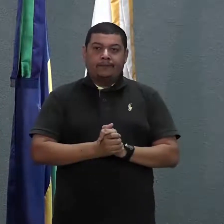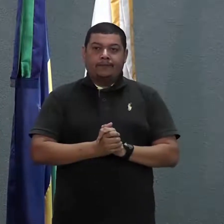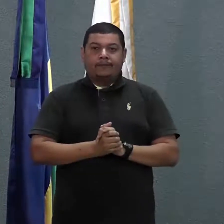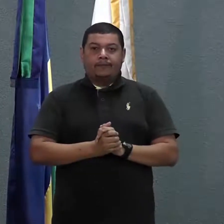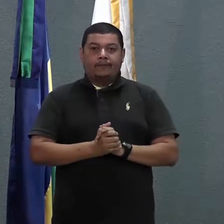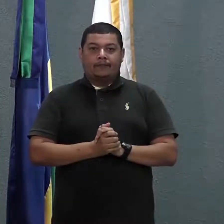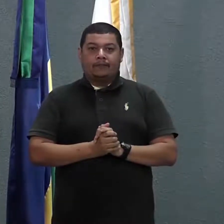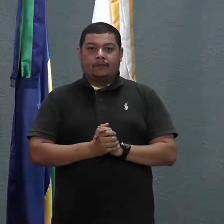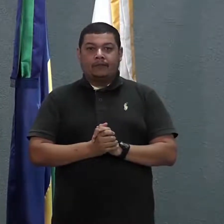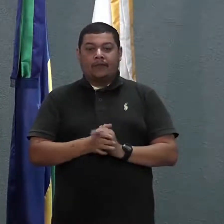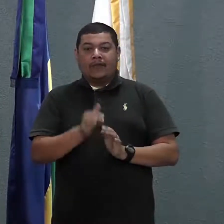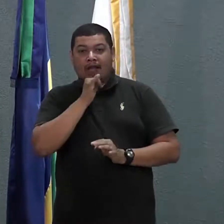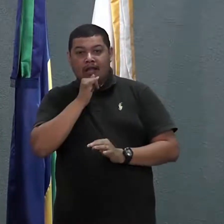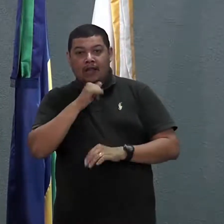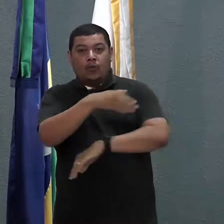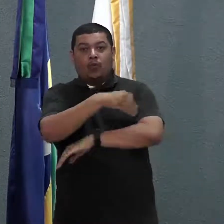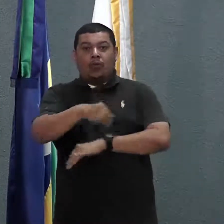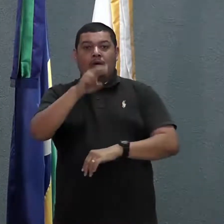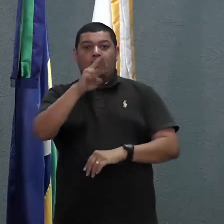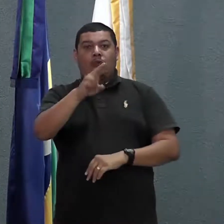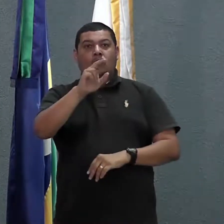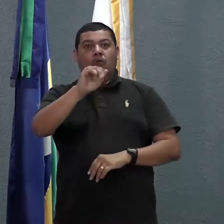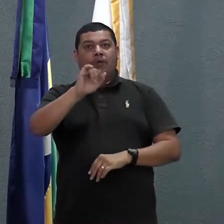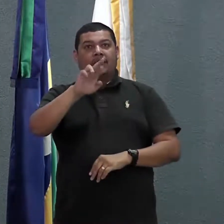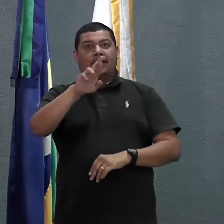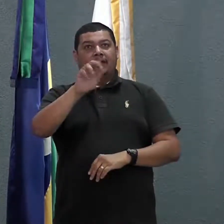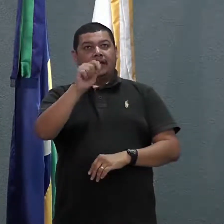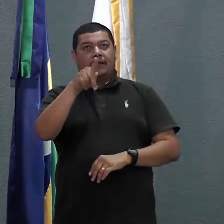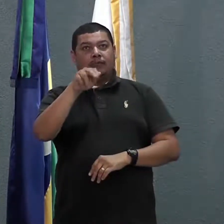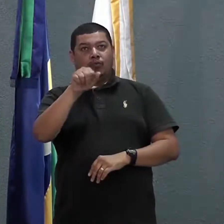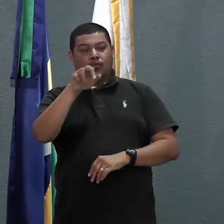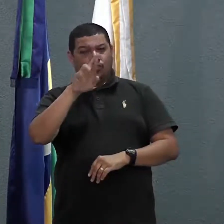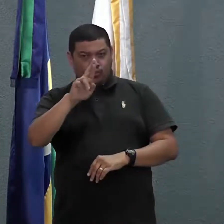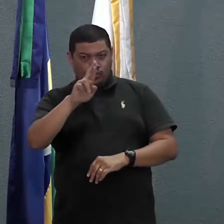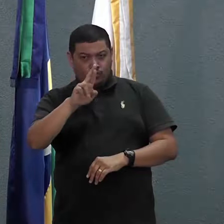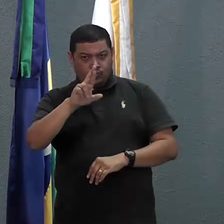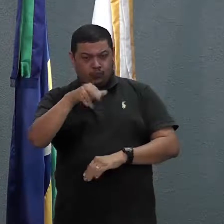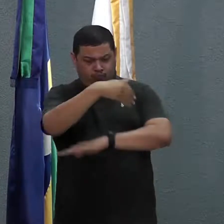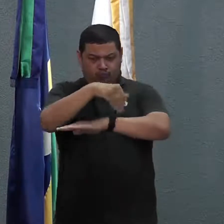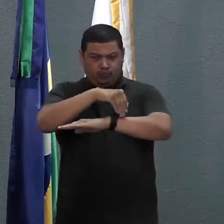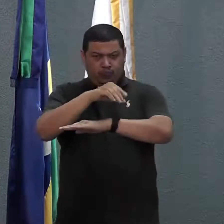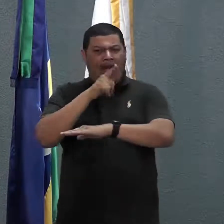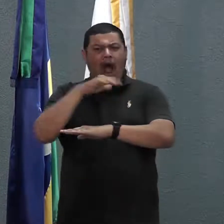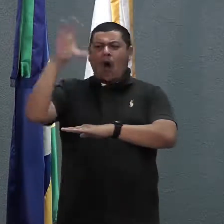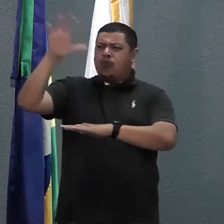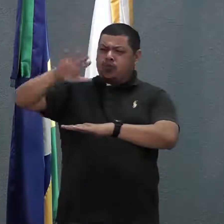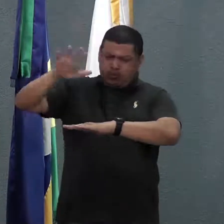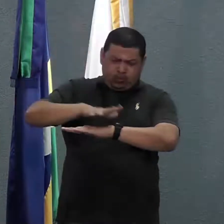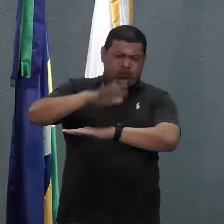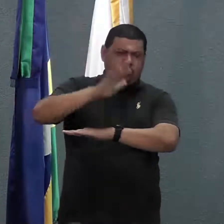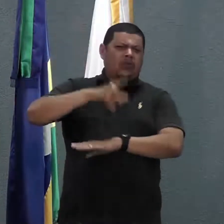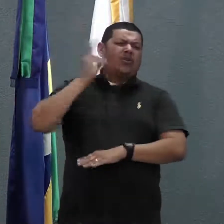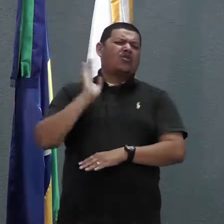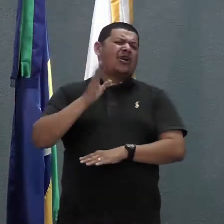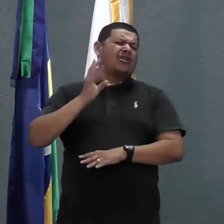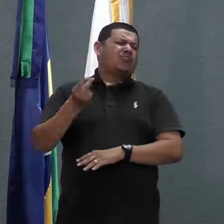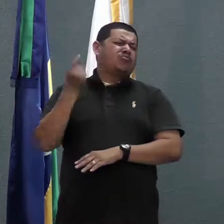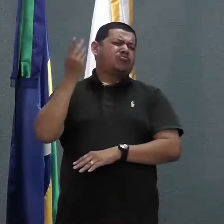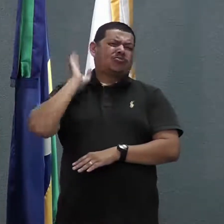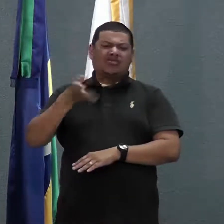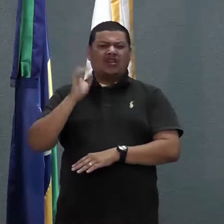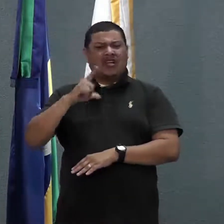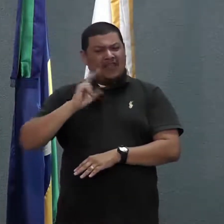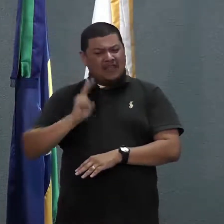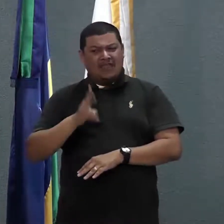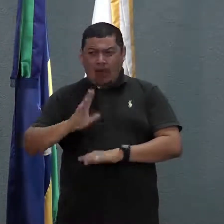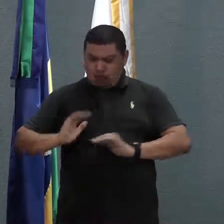O caso da Uirapuru. A Uirapuru desce água, muita água, há muitos anos. E todas